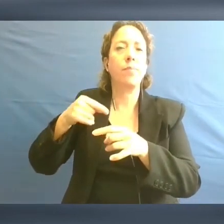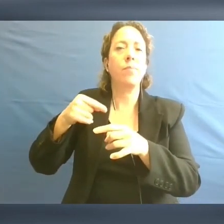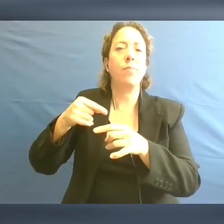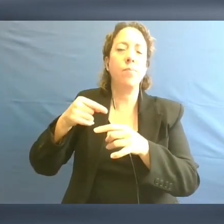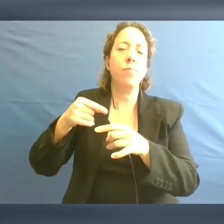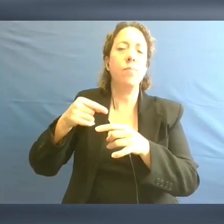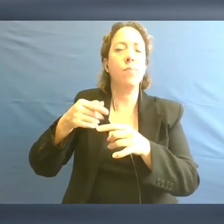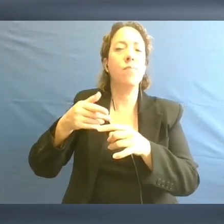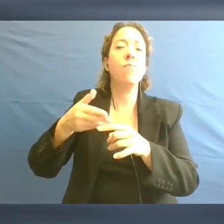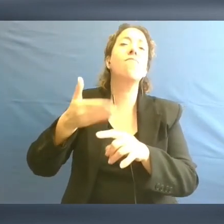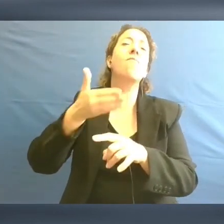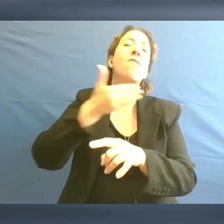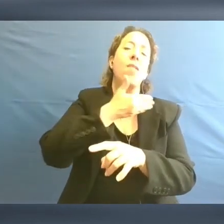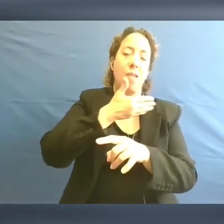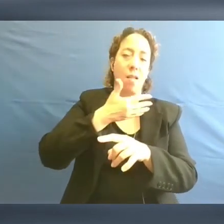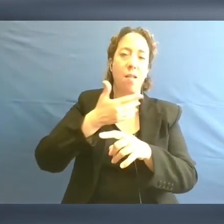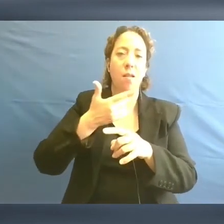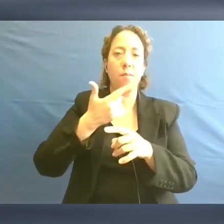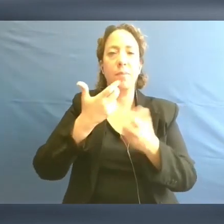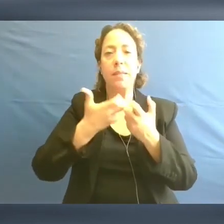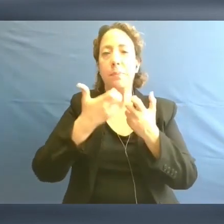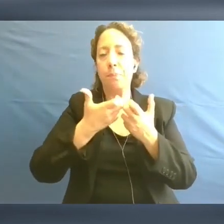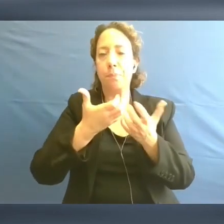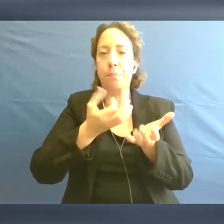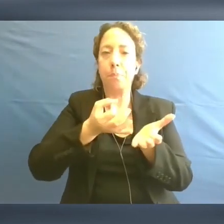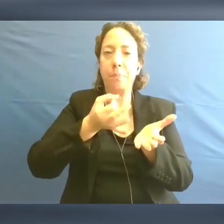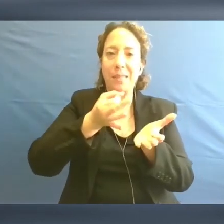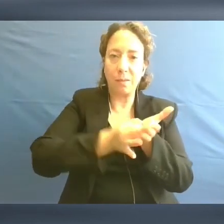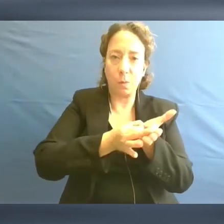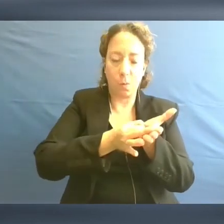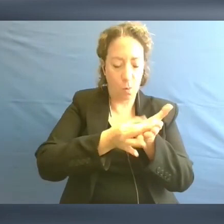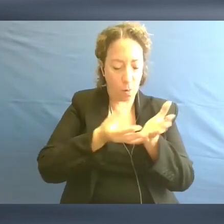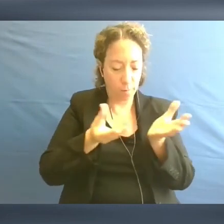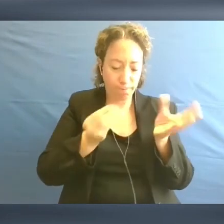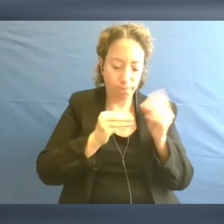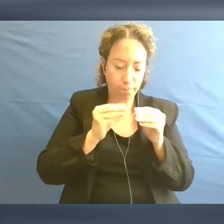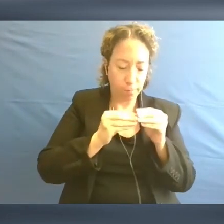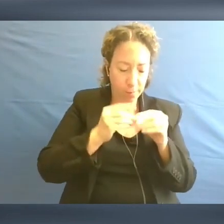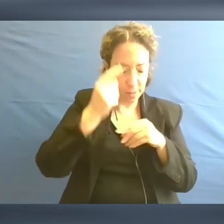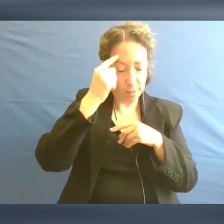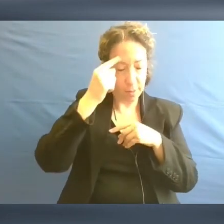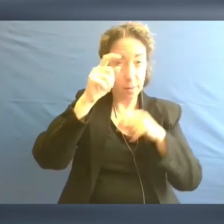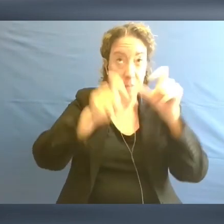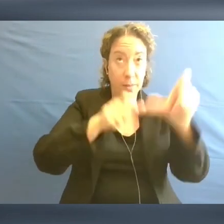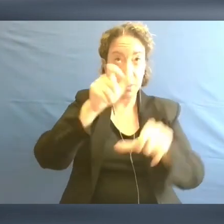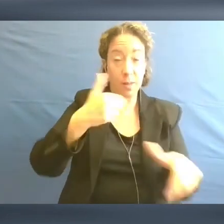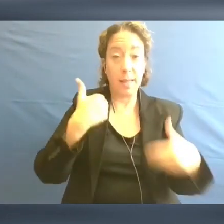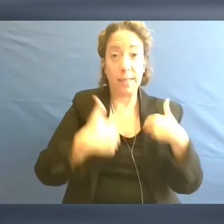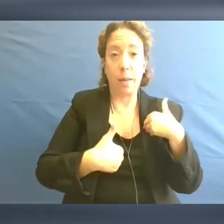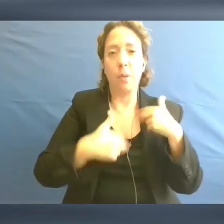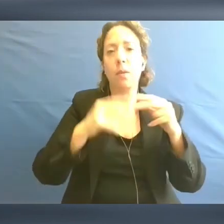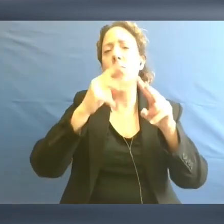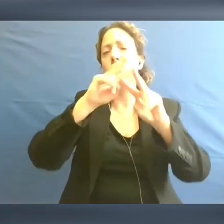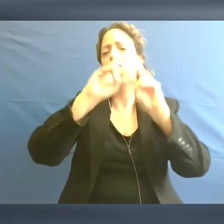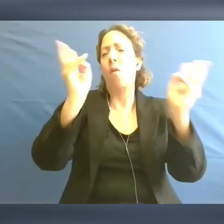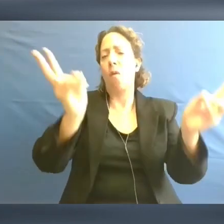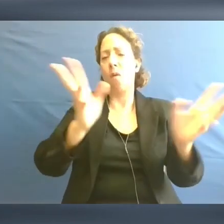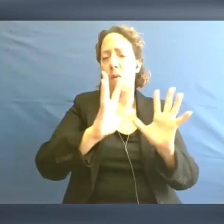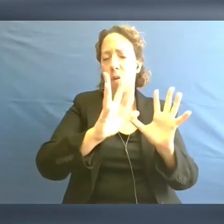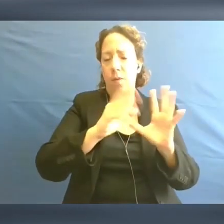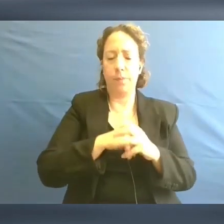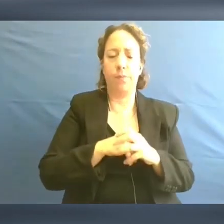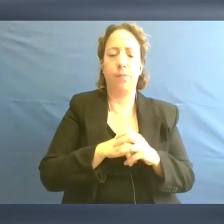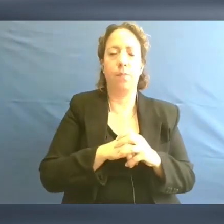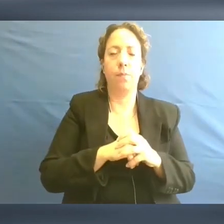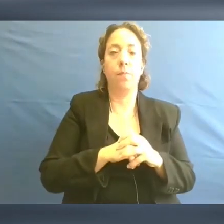concevaient au mieux des applications en prenant en considération des personnes handicapées, de façon générale. Aujourd'hui,